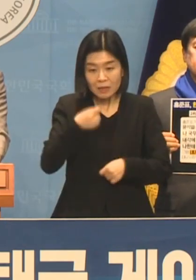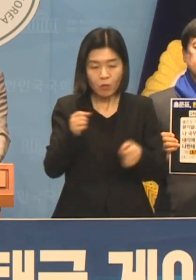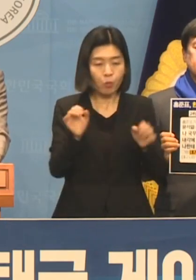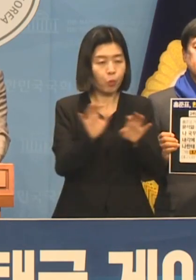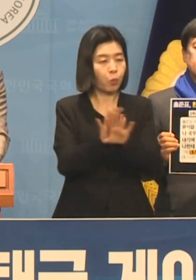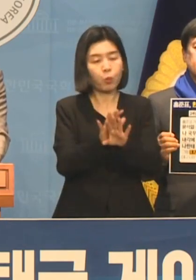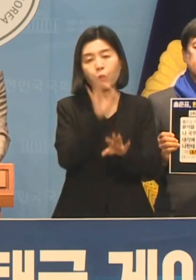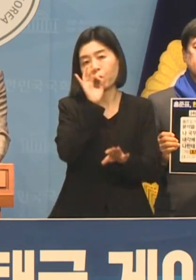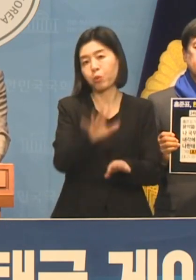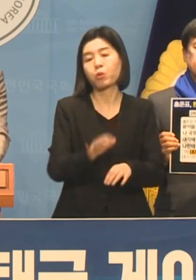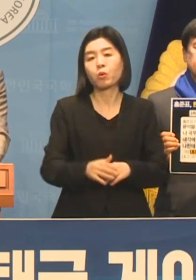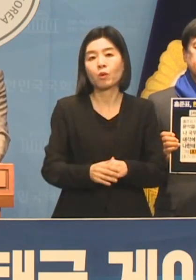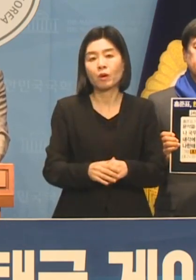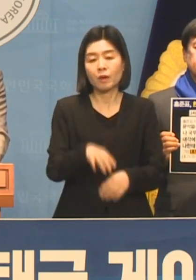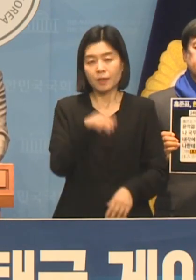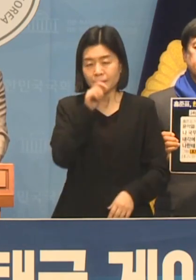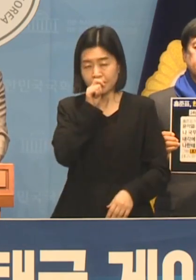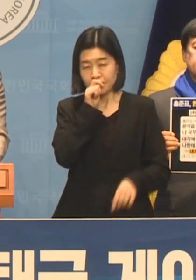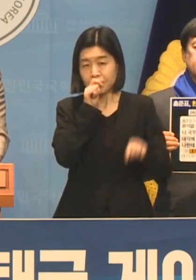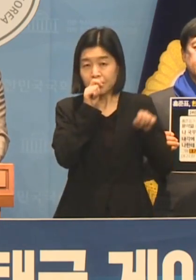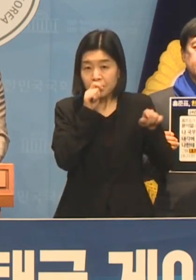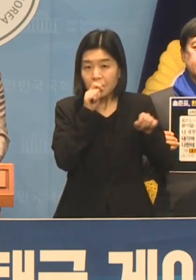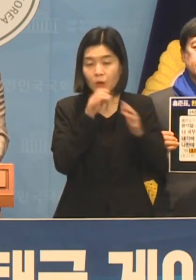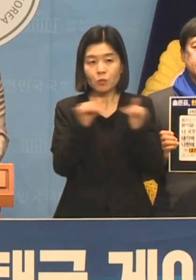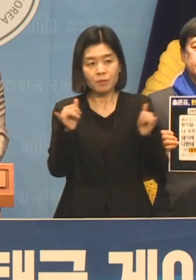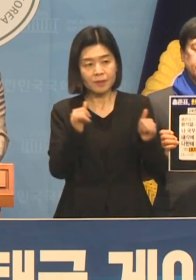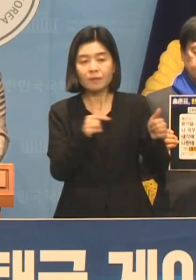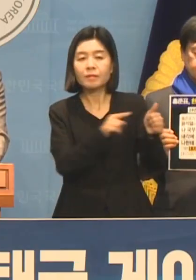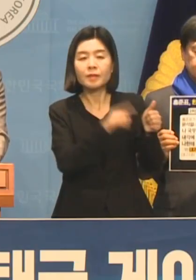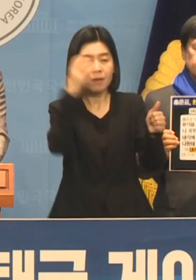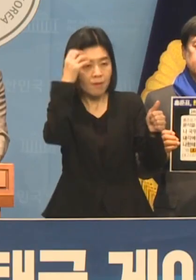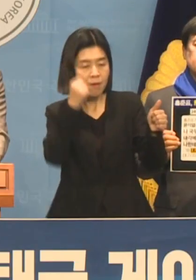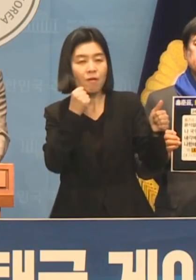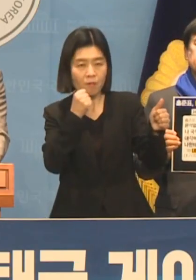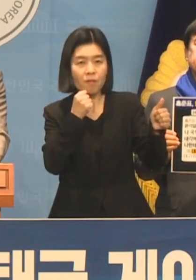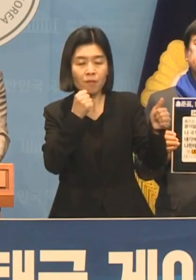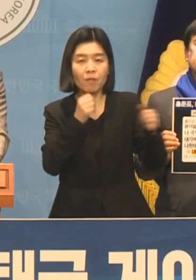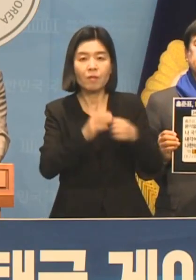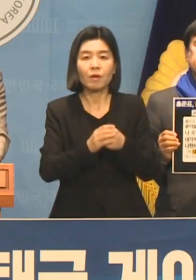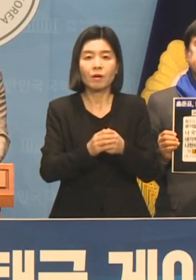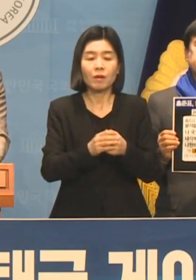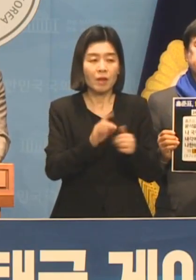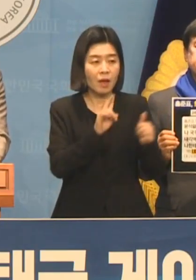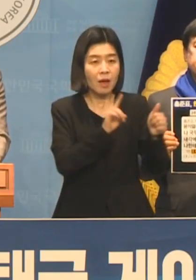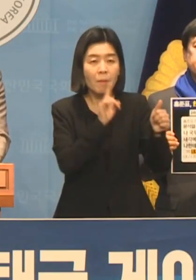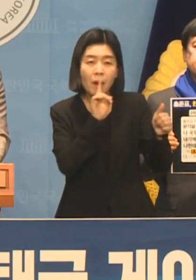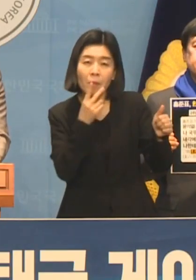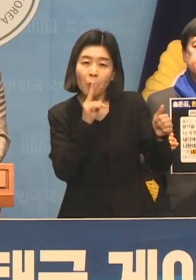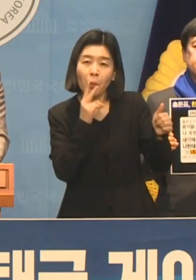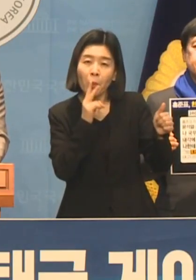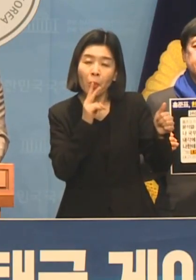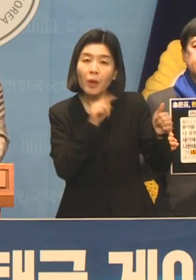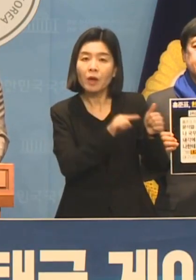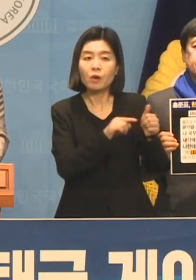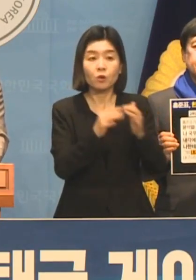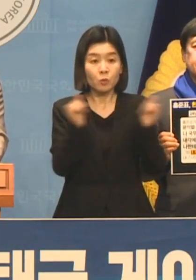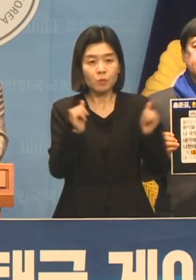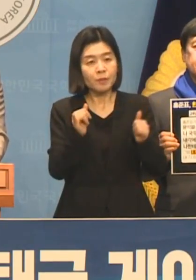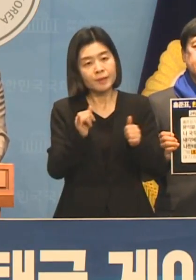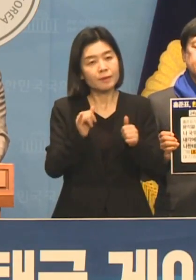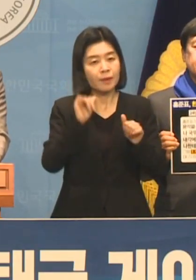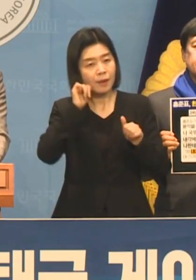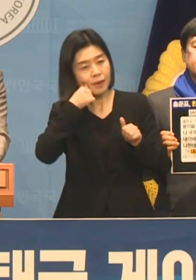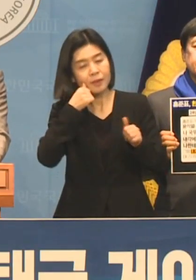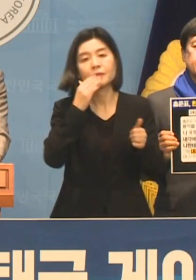않습니다. 침묵으로 일관해도 국민은 기억합니다. 더 이상 말 바꾸기로 국민을 우롱하지